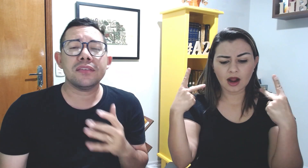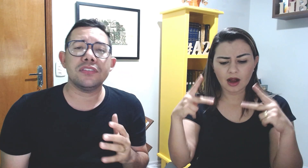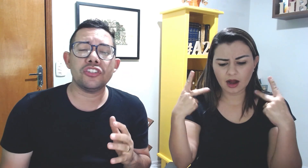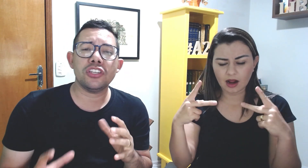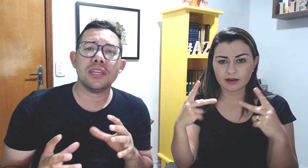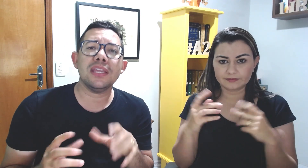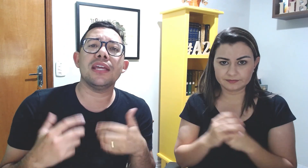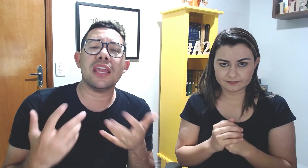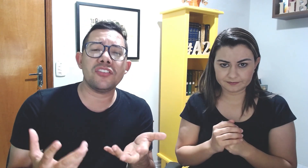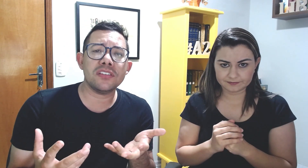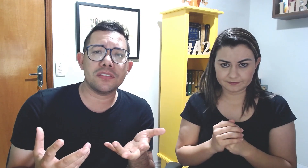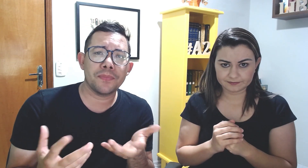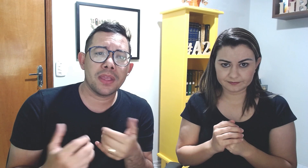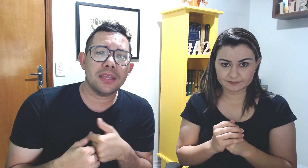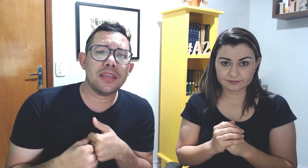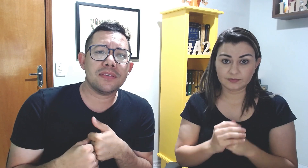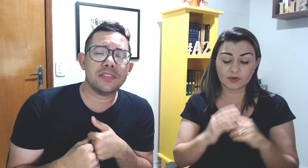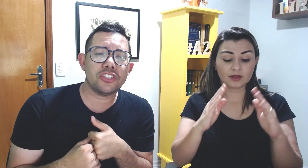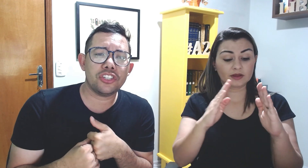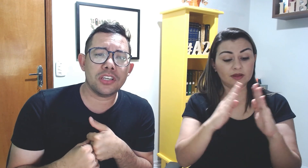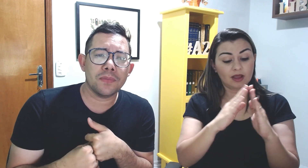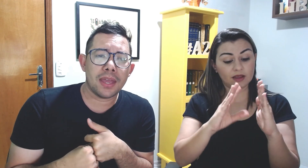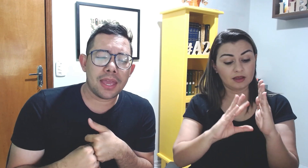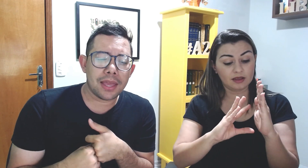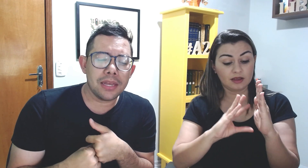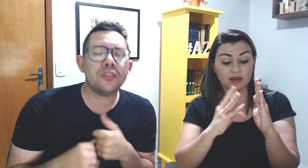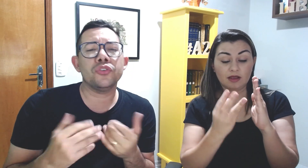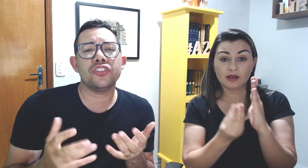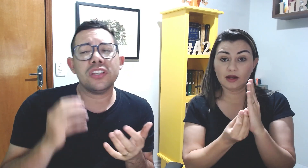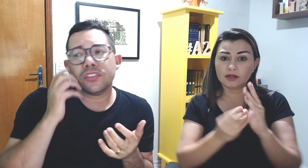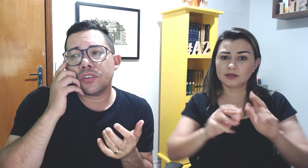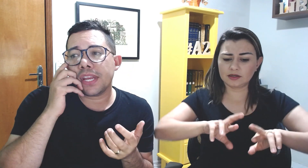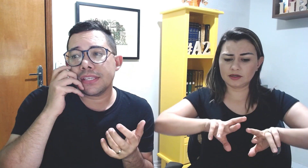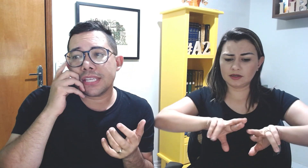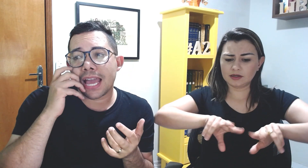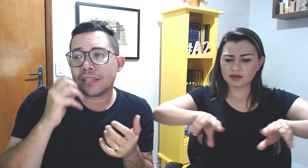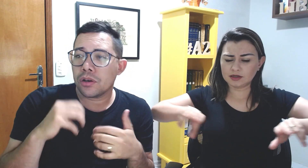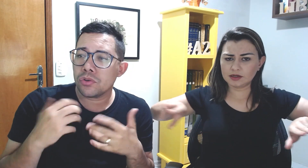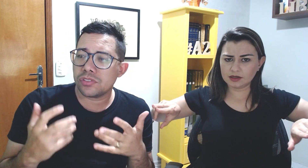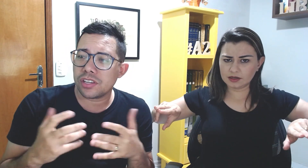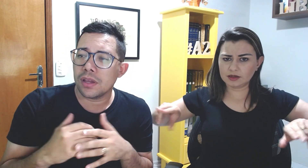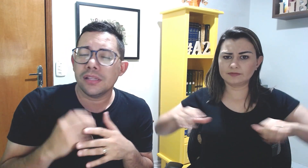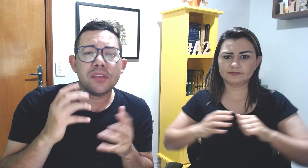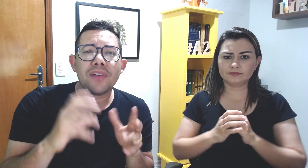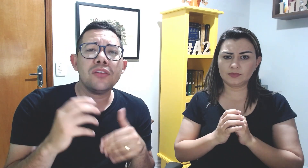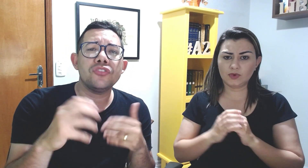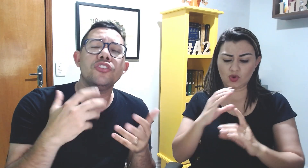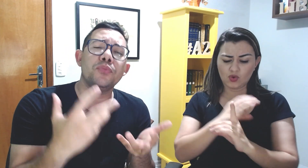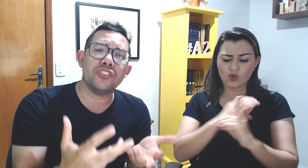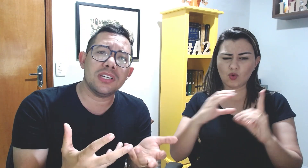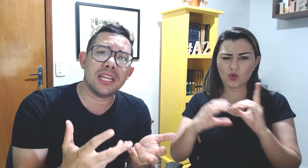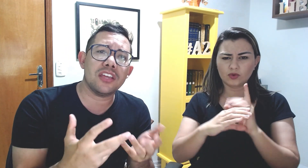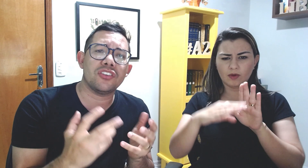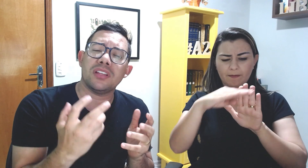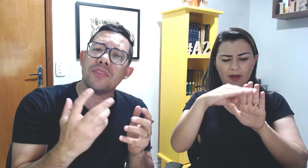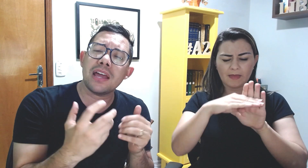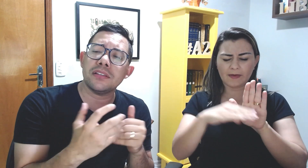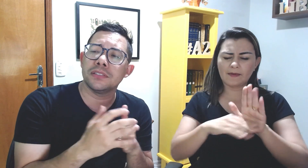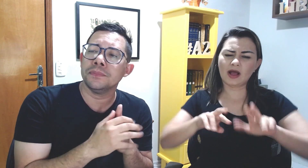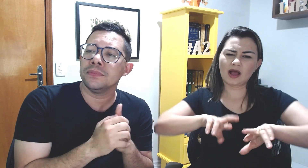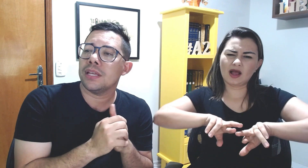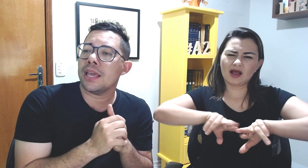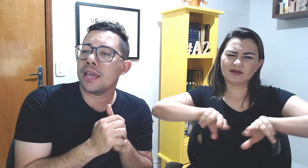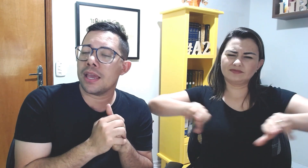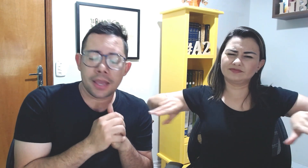que existe igrejas e existe liturgias diferenciadas. Ou seja, tem vários tipos de igreja, tem